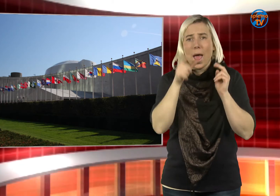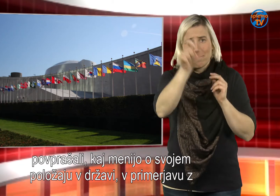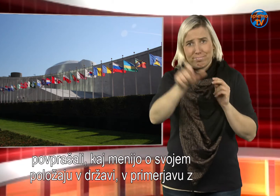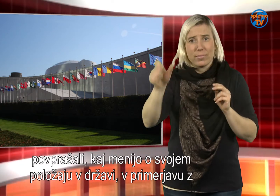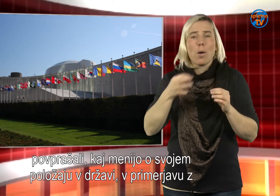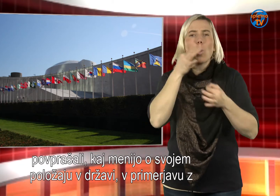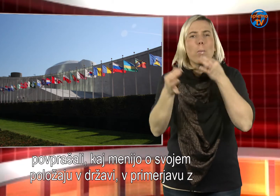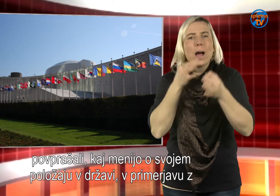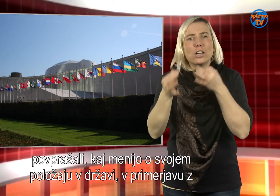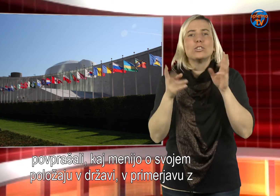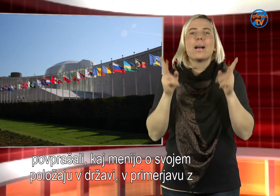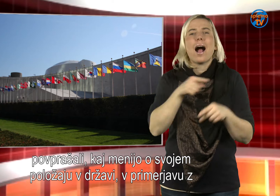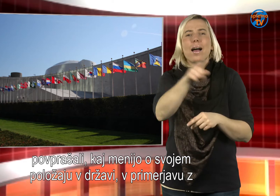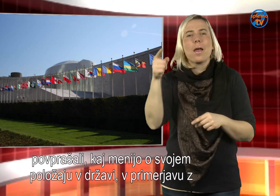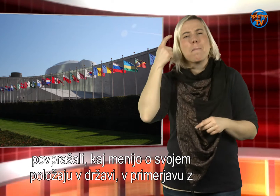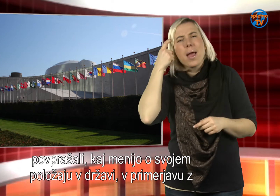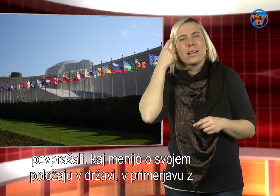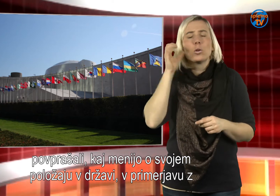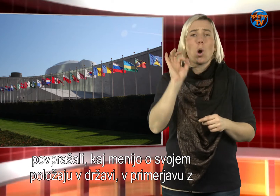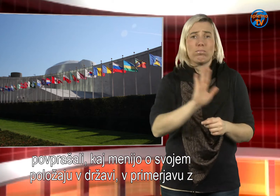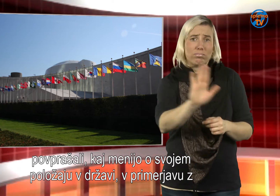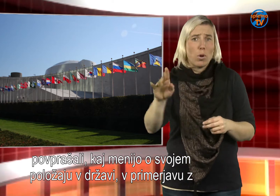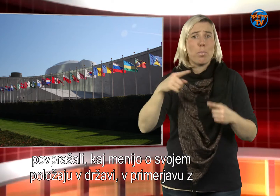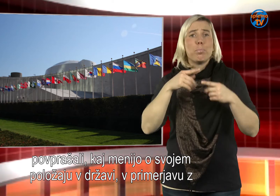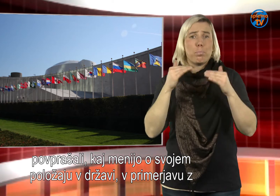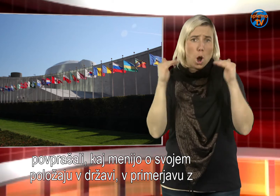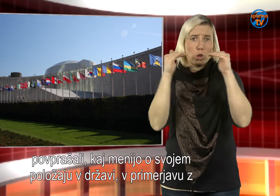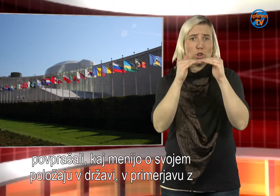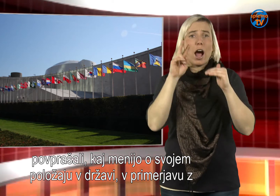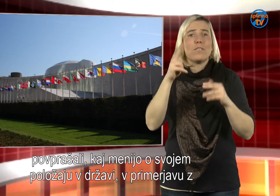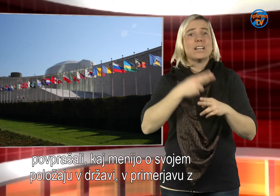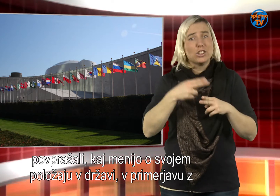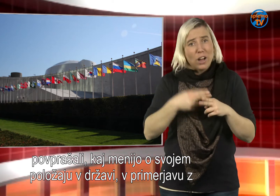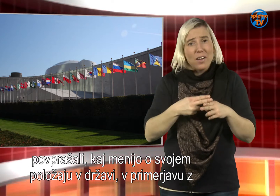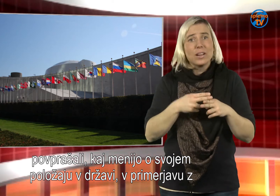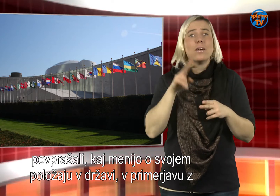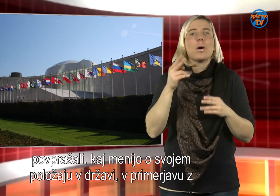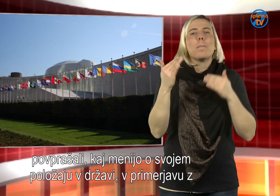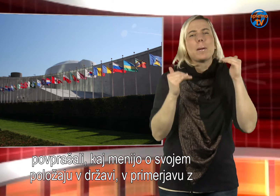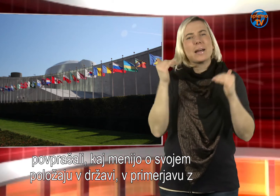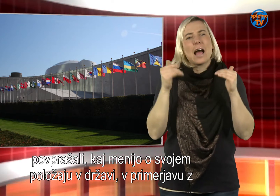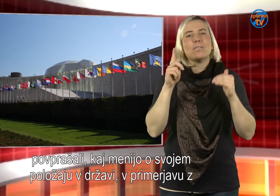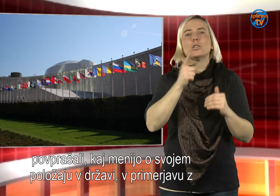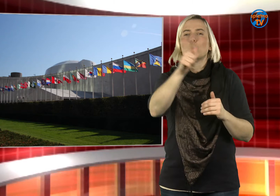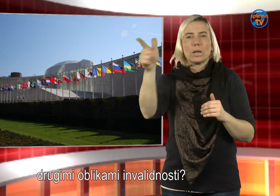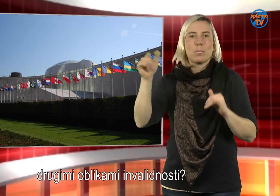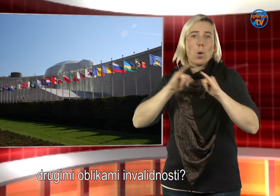povprašali, kaj menijo o svojem položaju v družbi v primerjavi z drugimi oblikami invalidnosti.